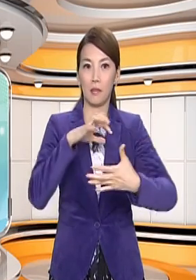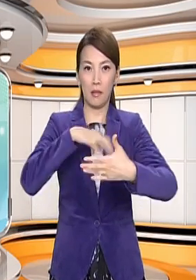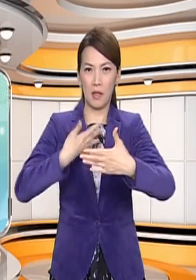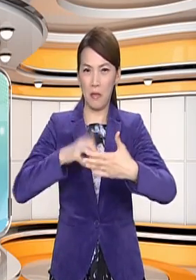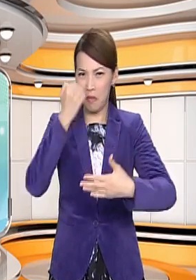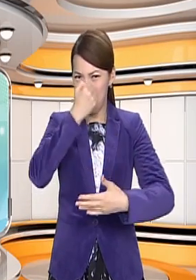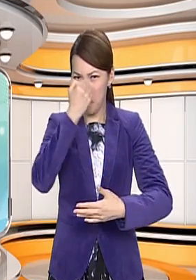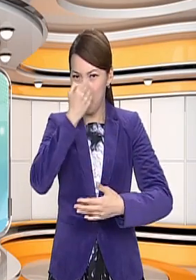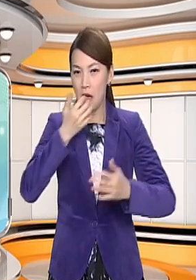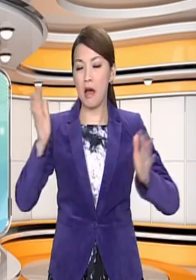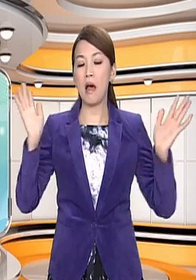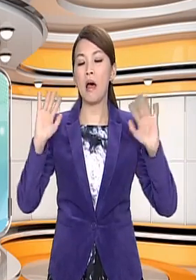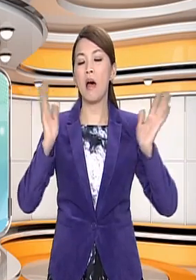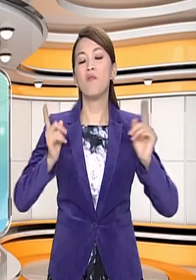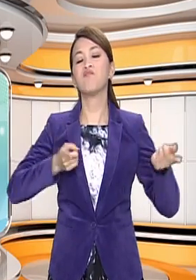杀童案的相关报道，